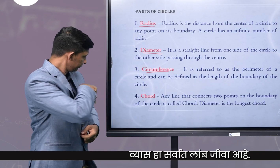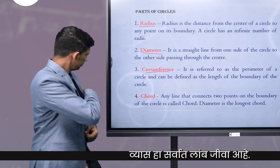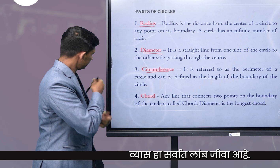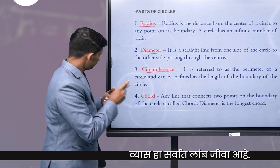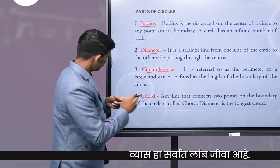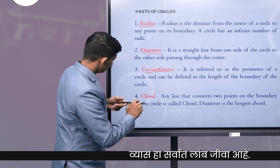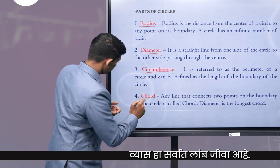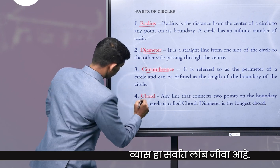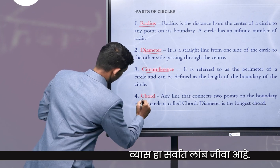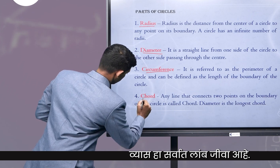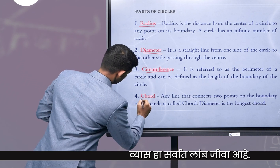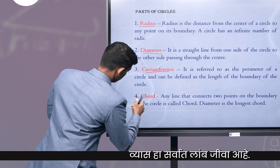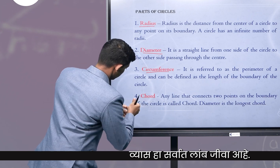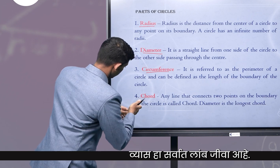हा सर्वात लांब जीवा आहे.